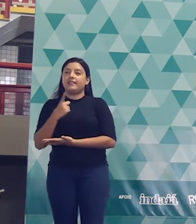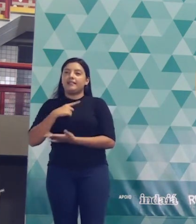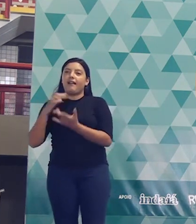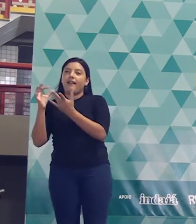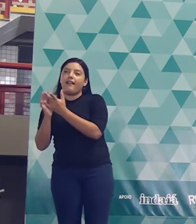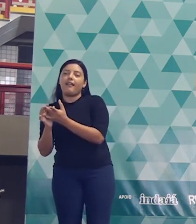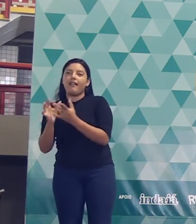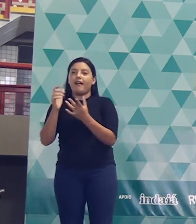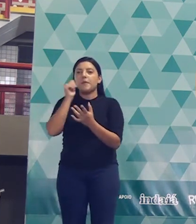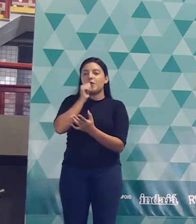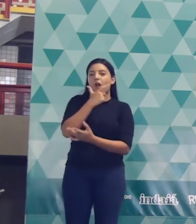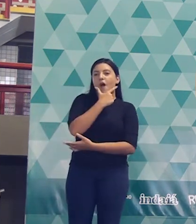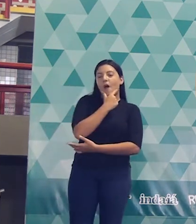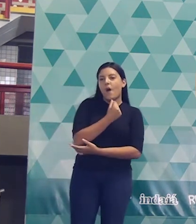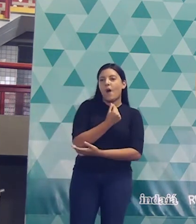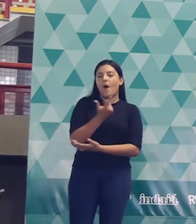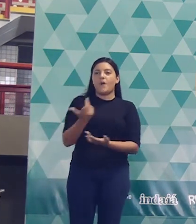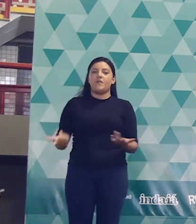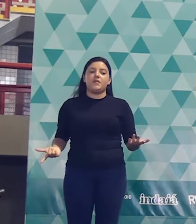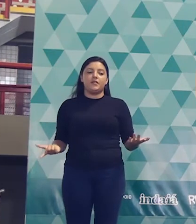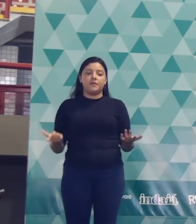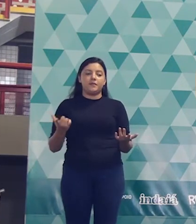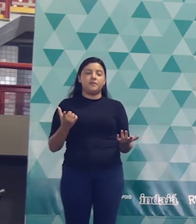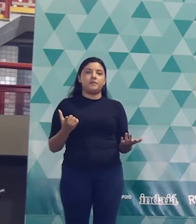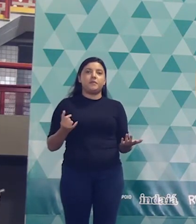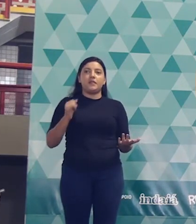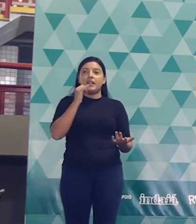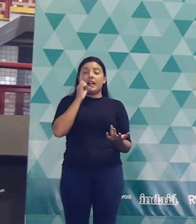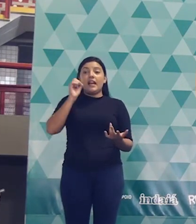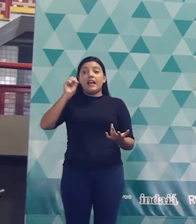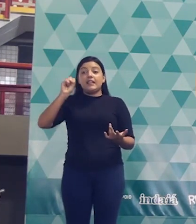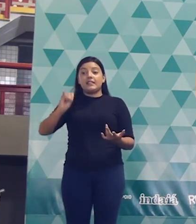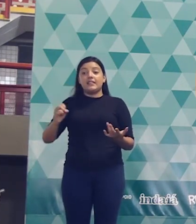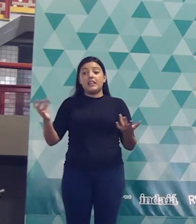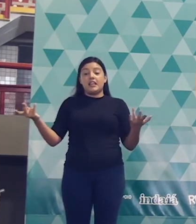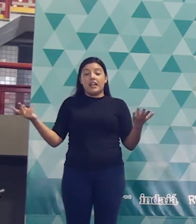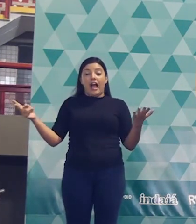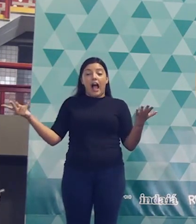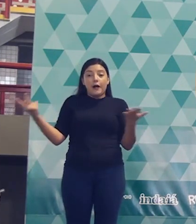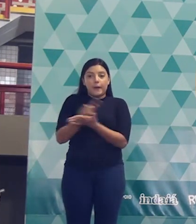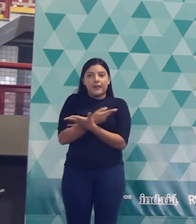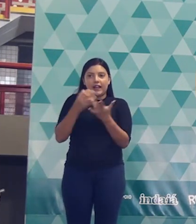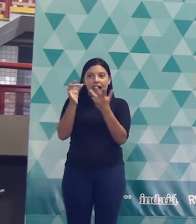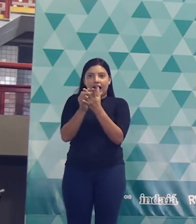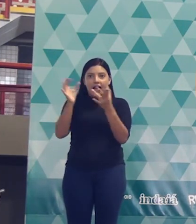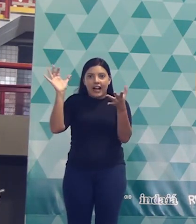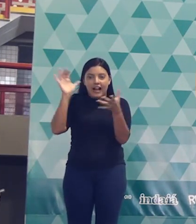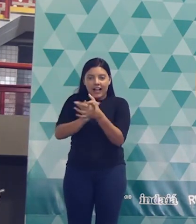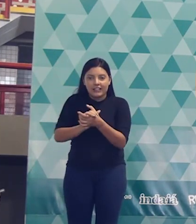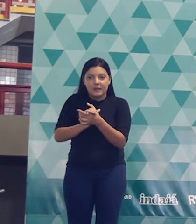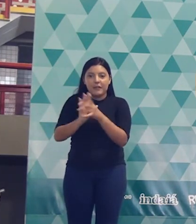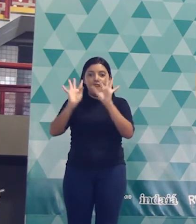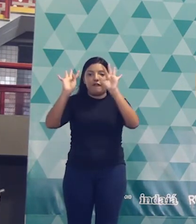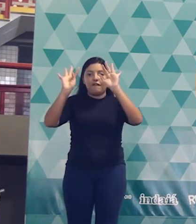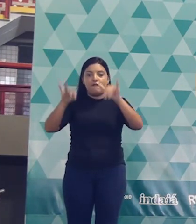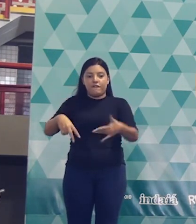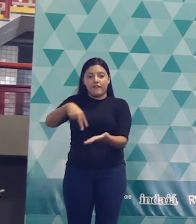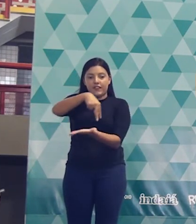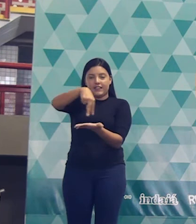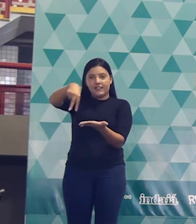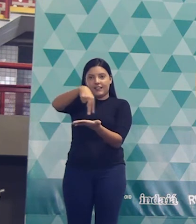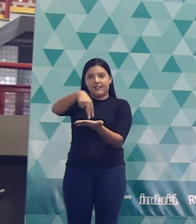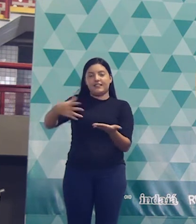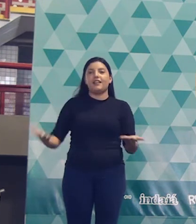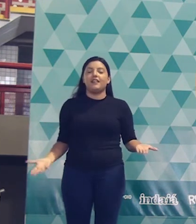casamento acontece, a dança termina. Certo? Esse entendimento vai ser importante para a gente ler esse poema